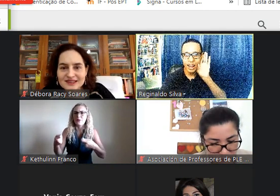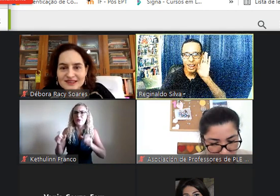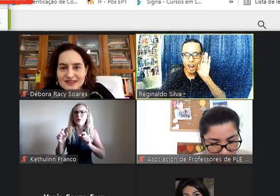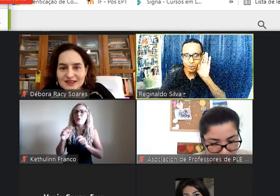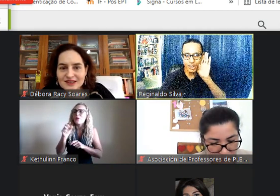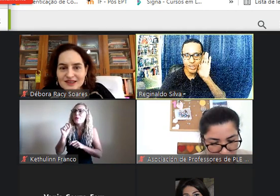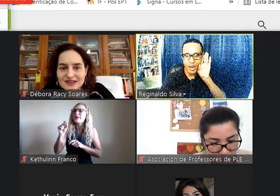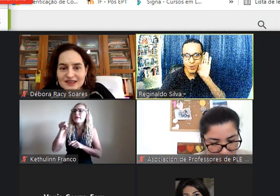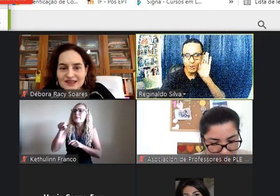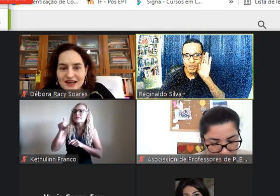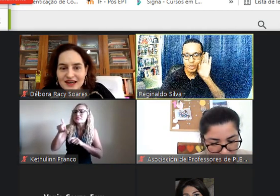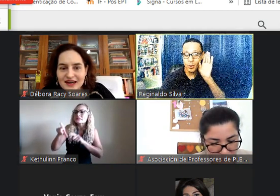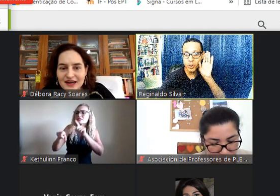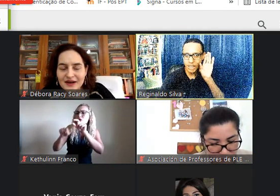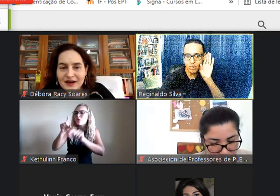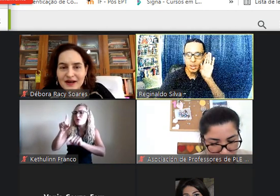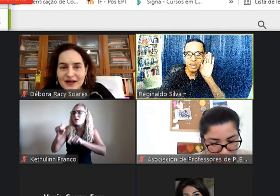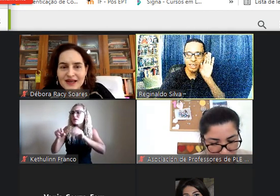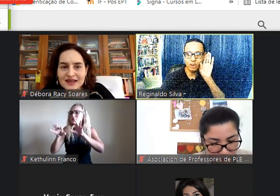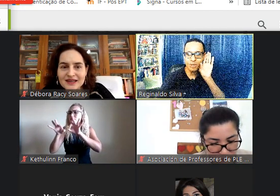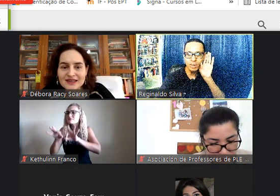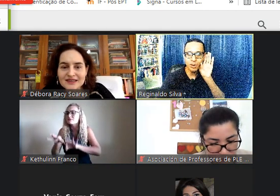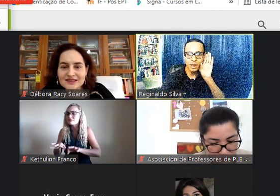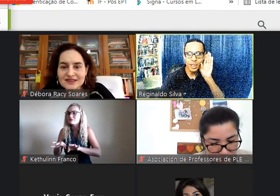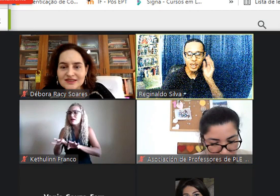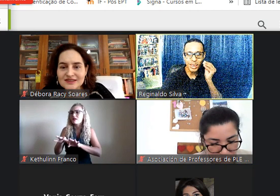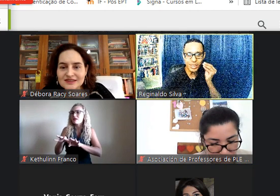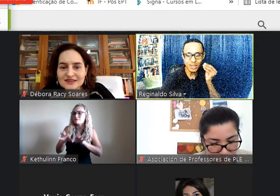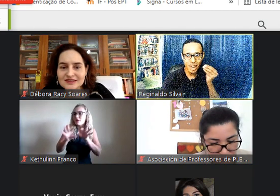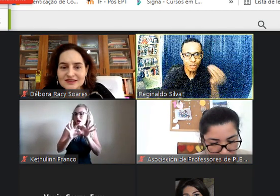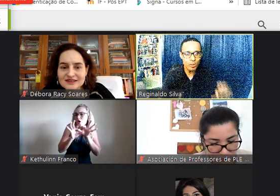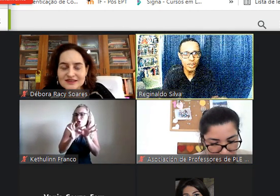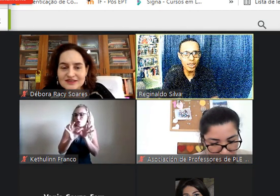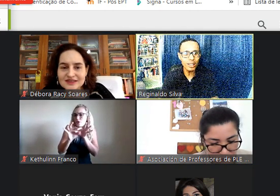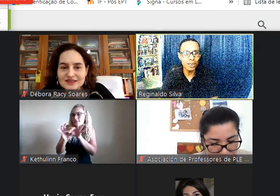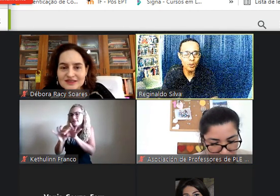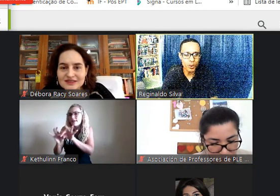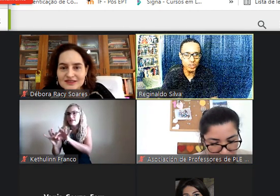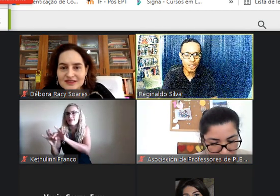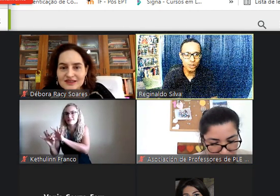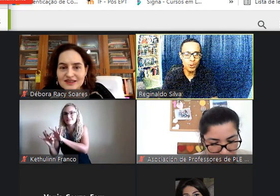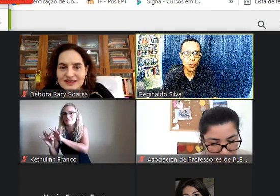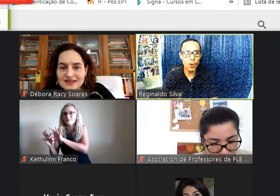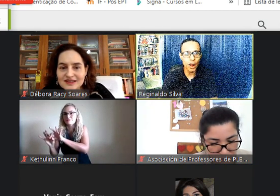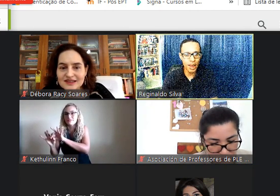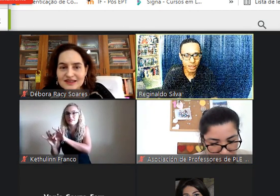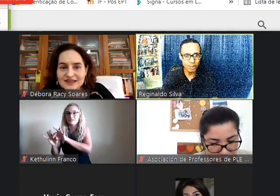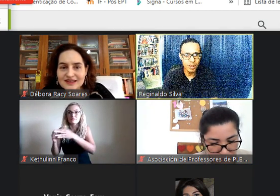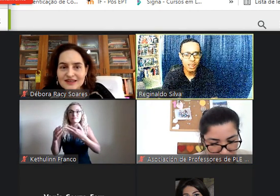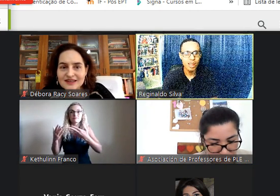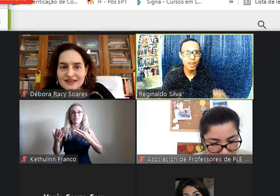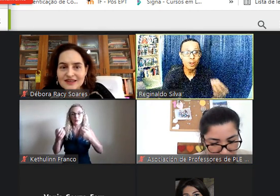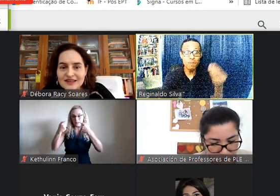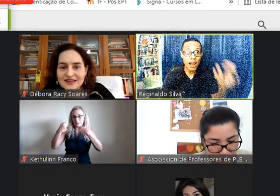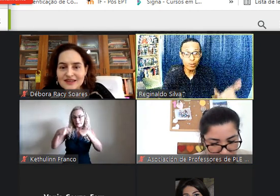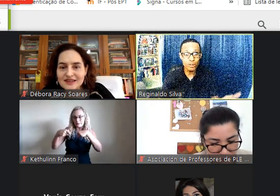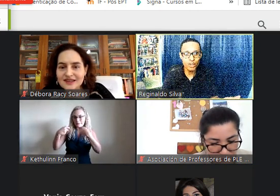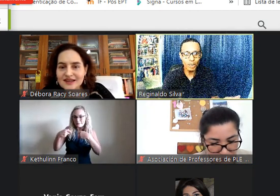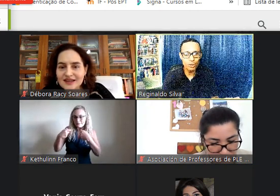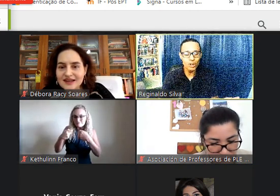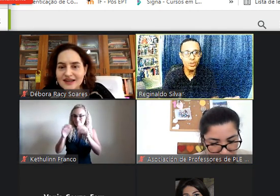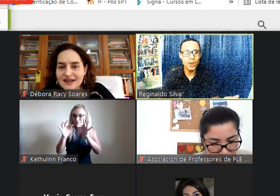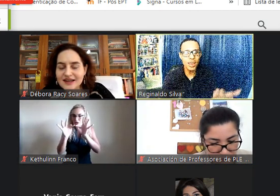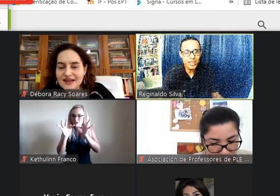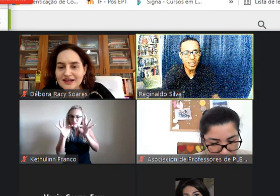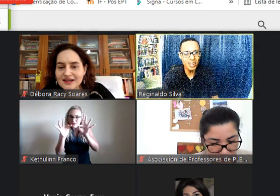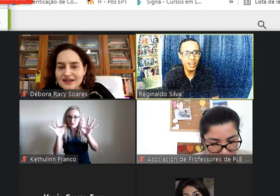sua audição, do contexto que ele está ouvindo, em traduzir o conceito correto para o sujeito